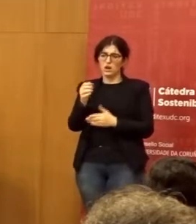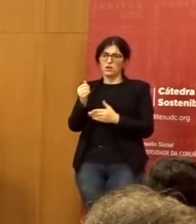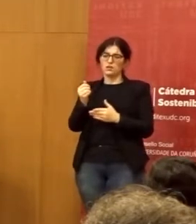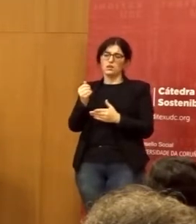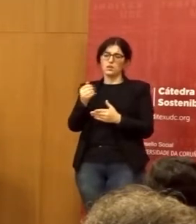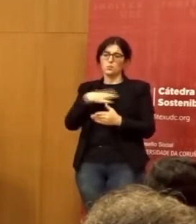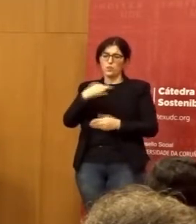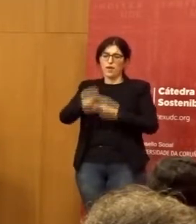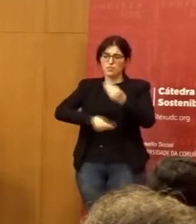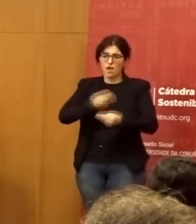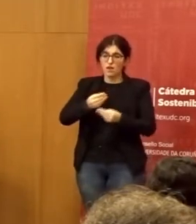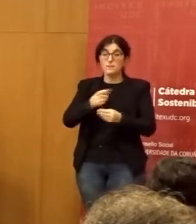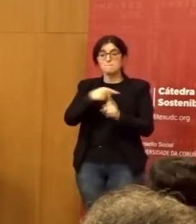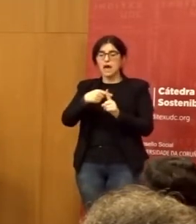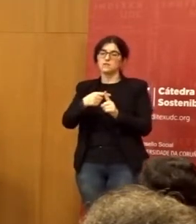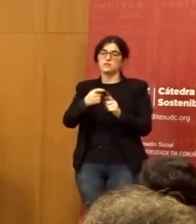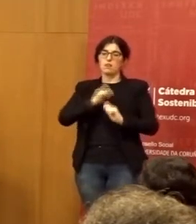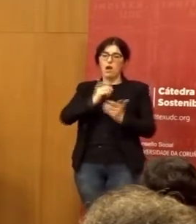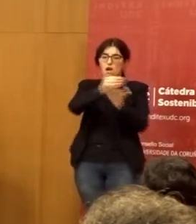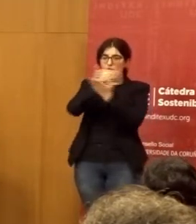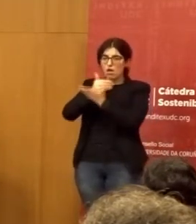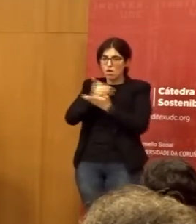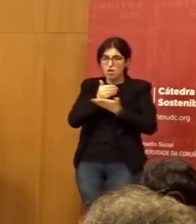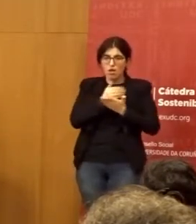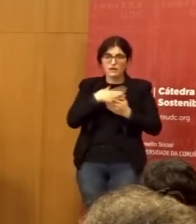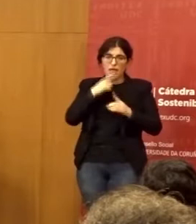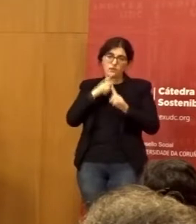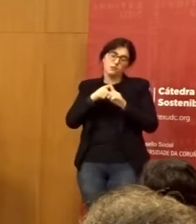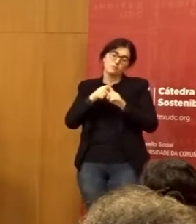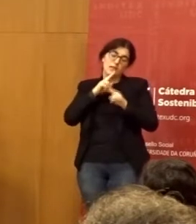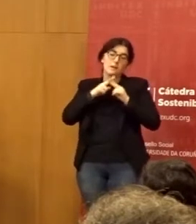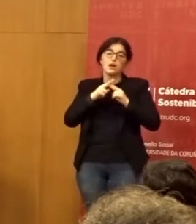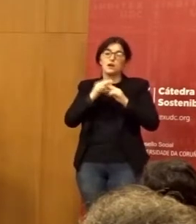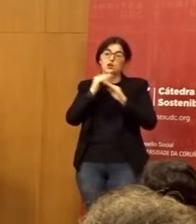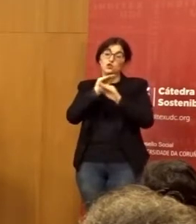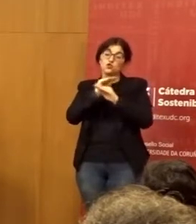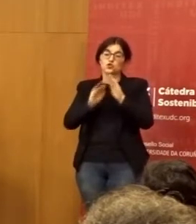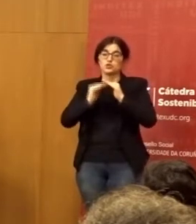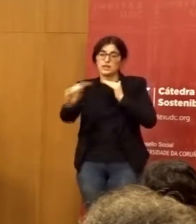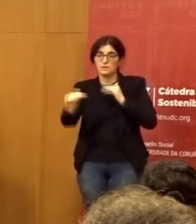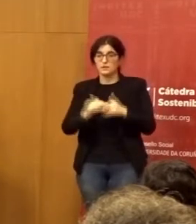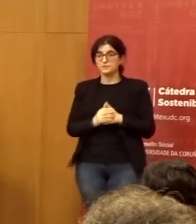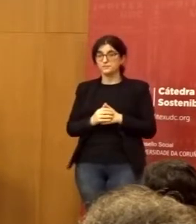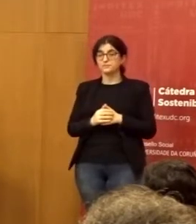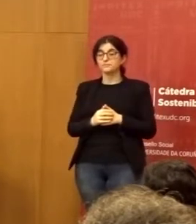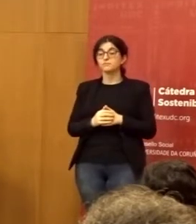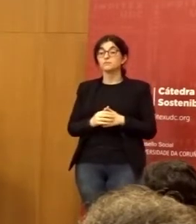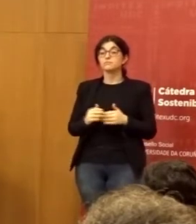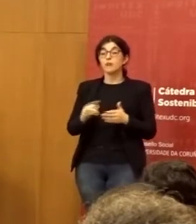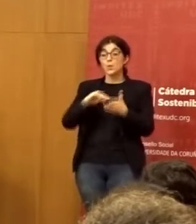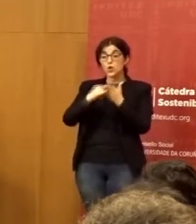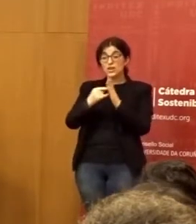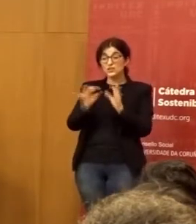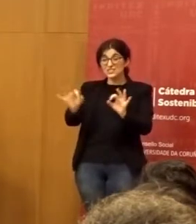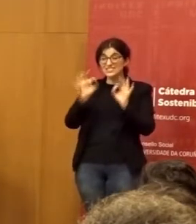sea, proyectos que en sí mismos den beneficios y, por tanto, sean sostenibles. Y todos los que tienen relación con la educación o la formación van dirigidos